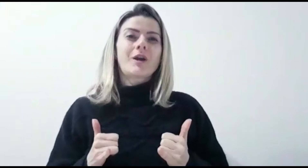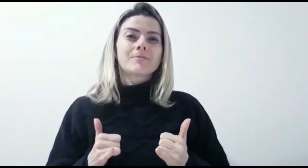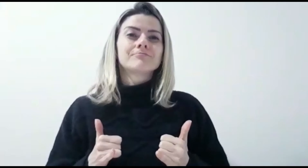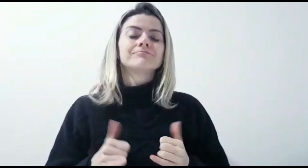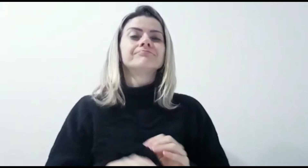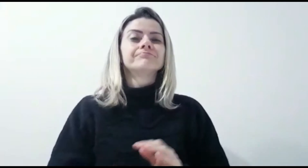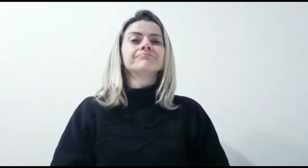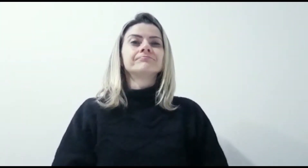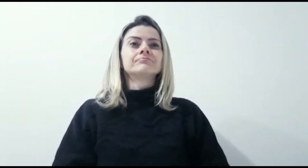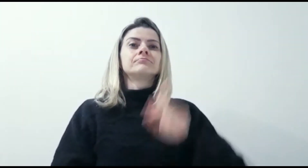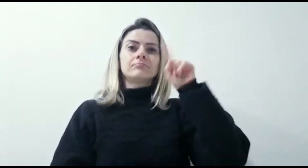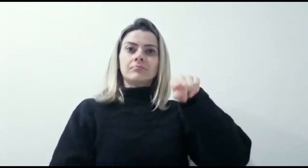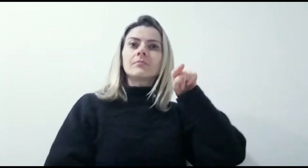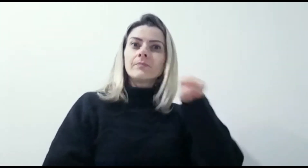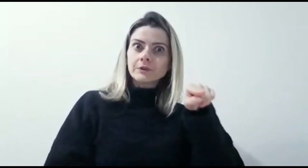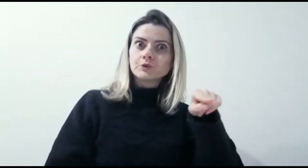nas energias.